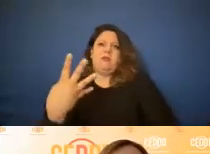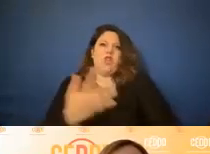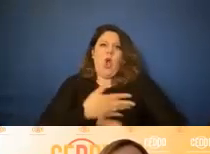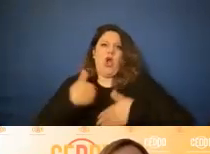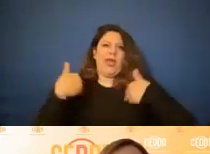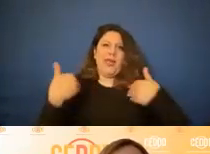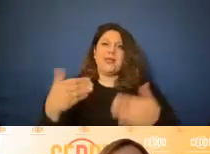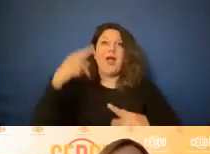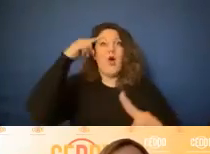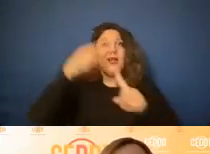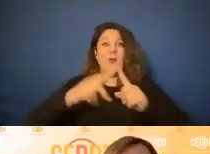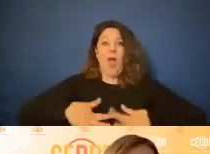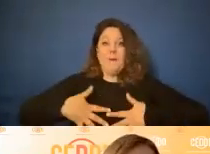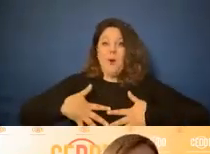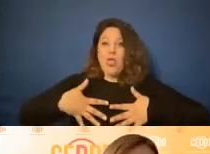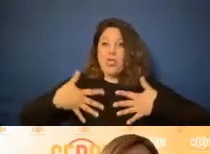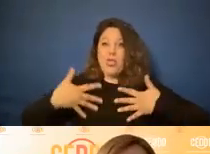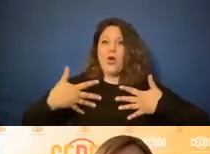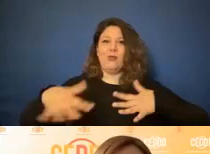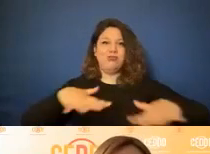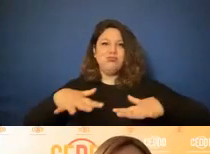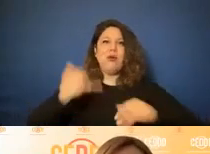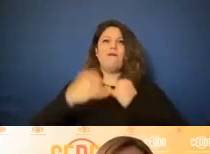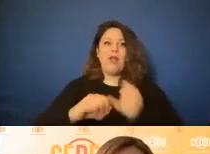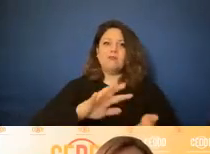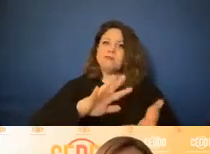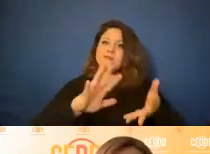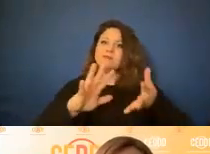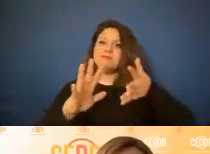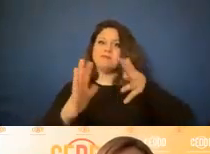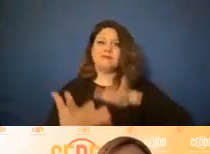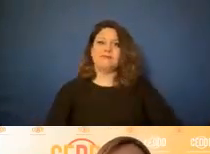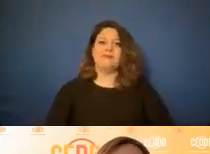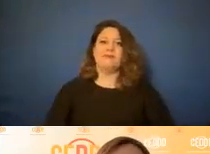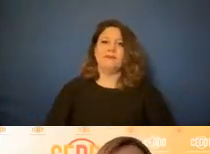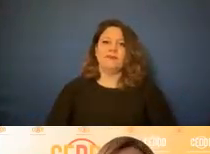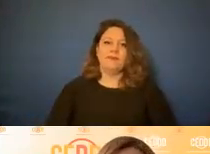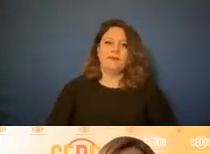las emociones que produzcan un cambio en esa gestión.